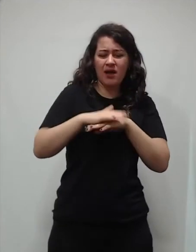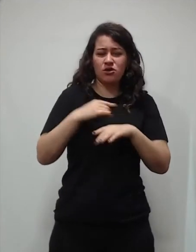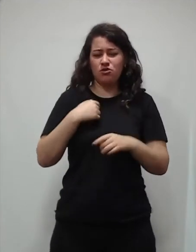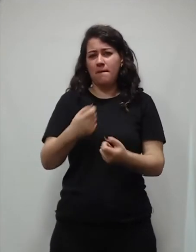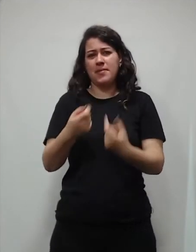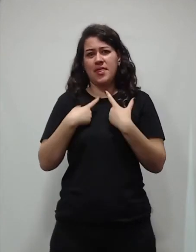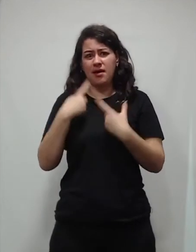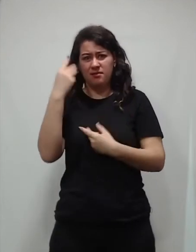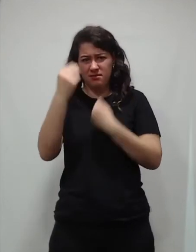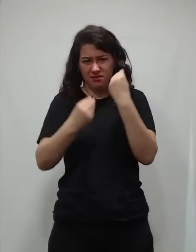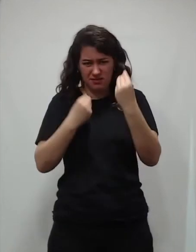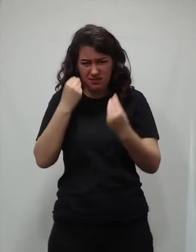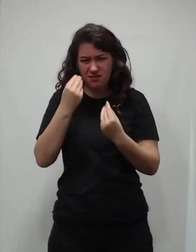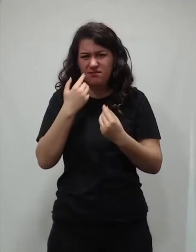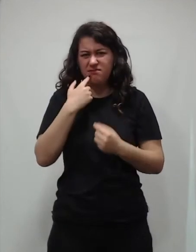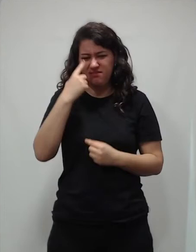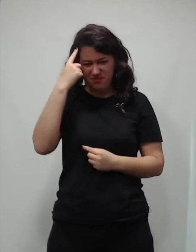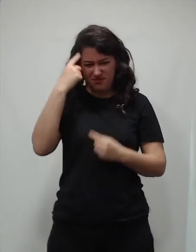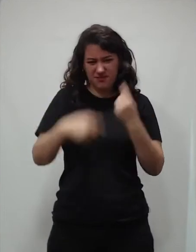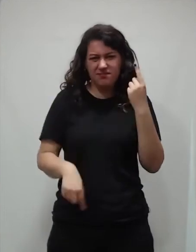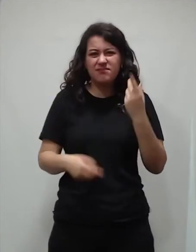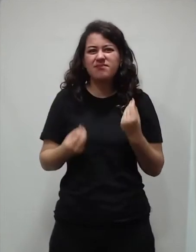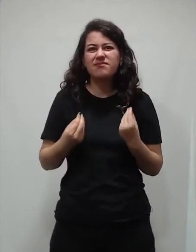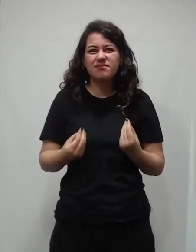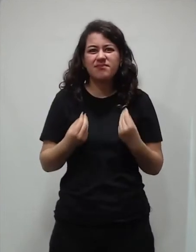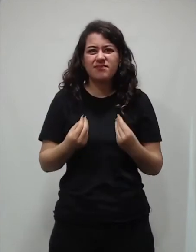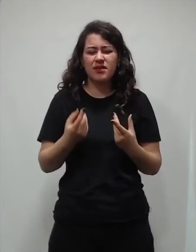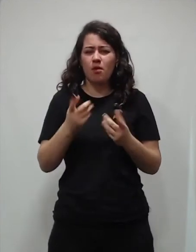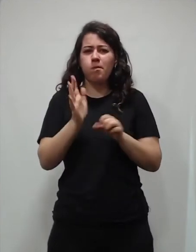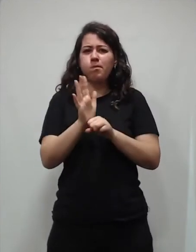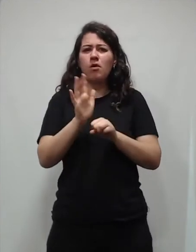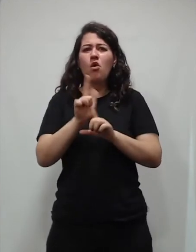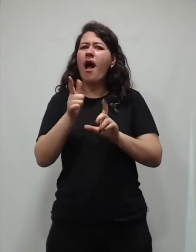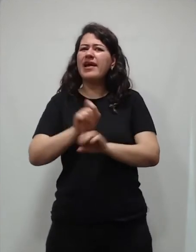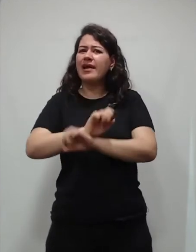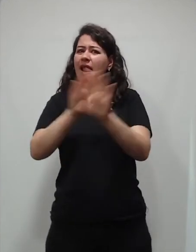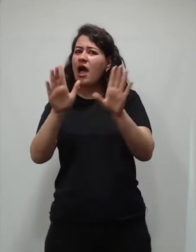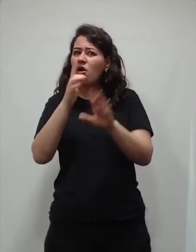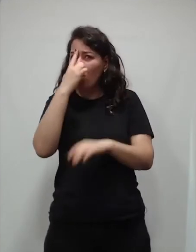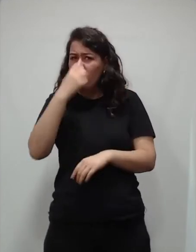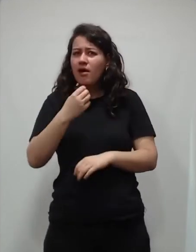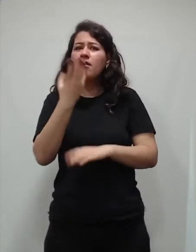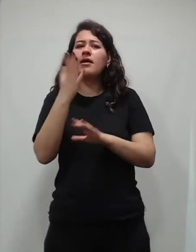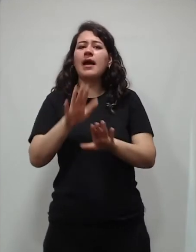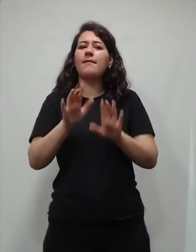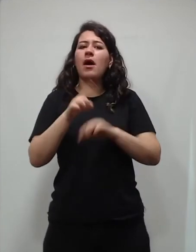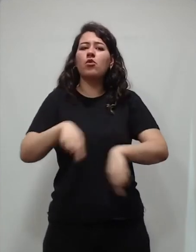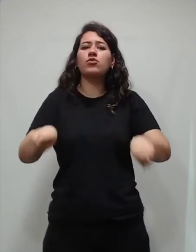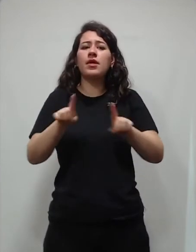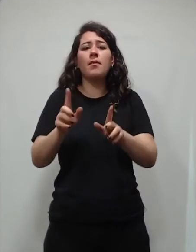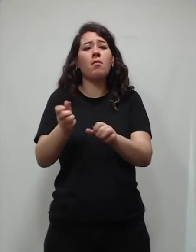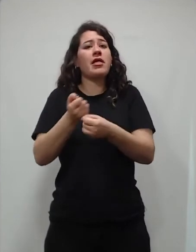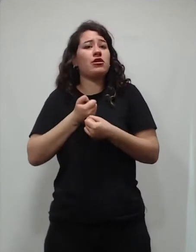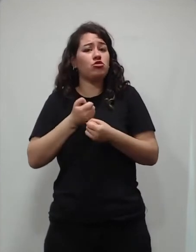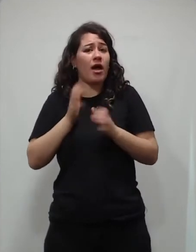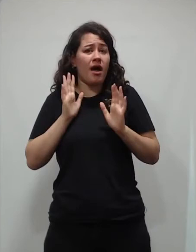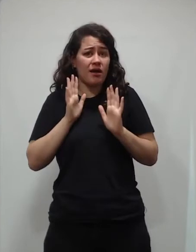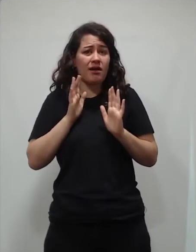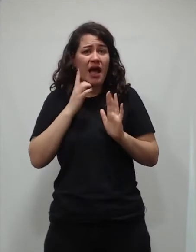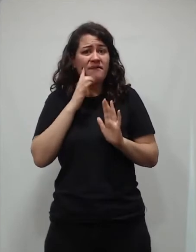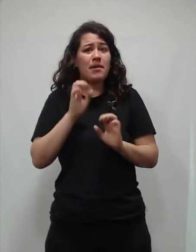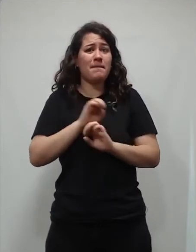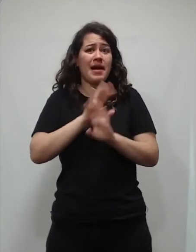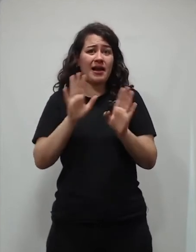mí me quedó realmente sonando en la cabeza que hay fronteras muy borrosas. Capaz que ustedes no pueden, o me pueden ayudar, o no pueden